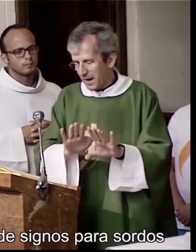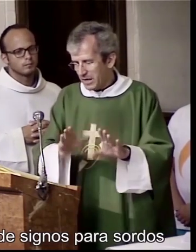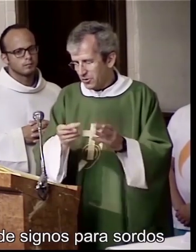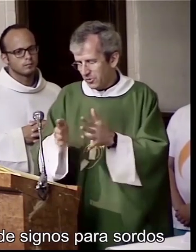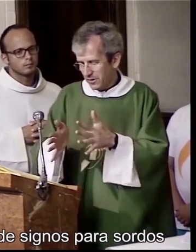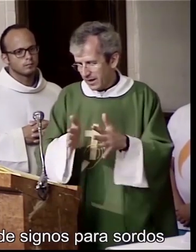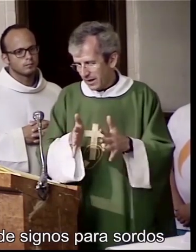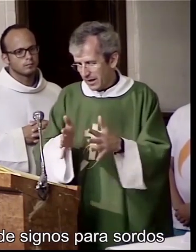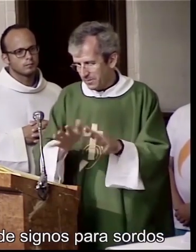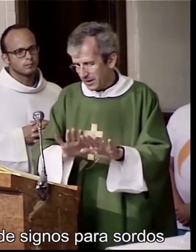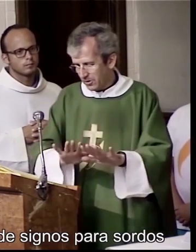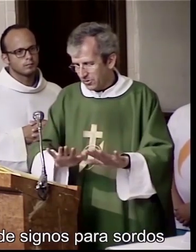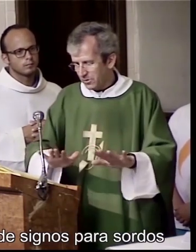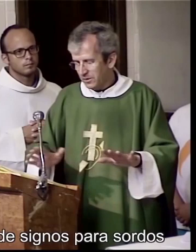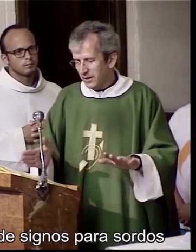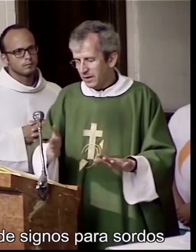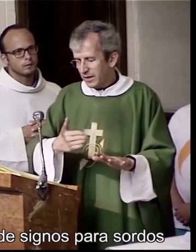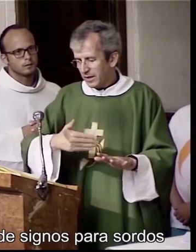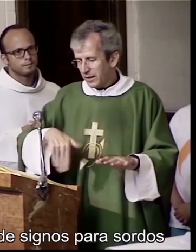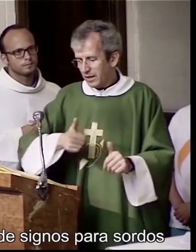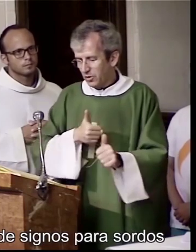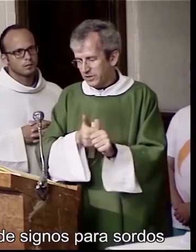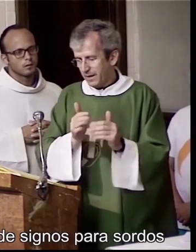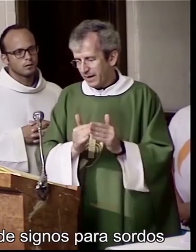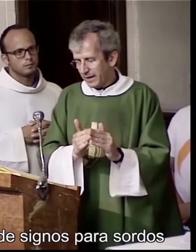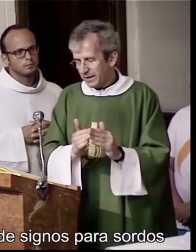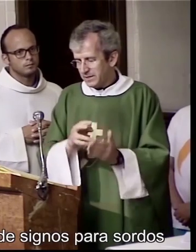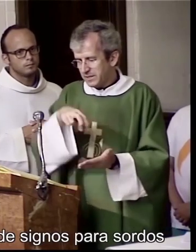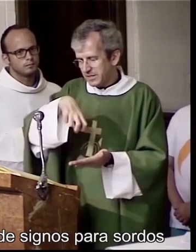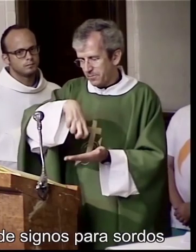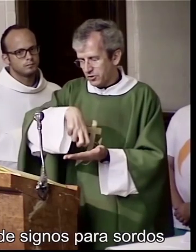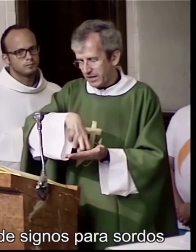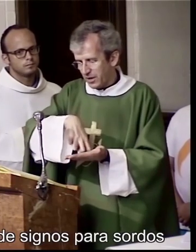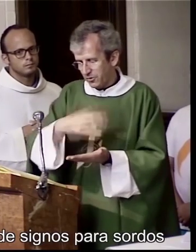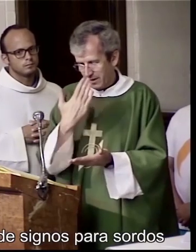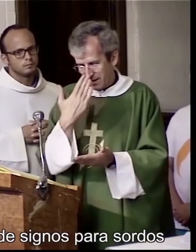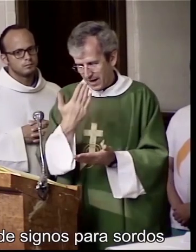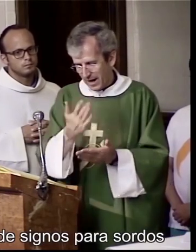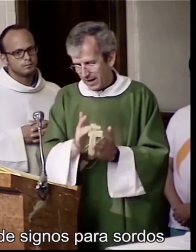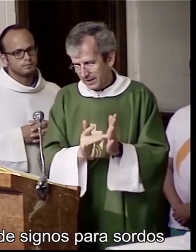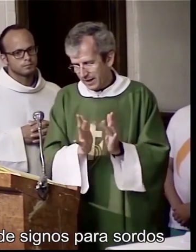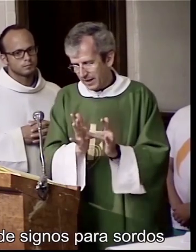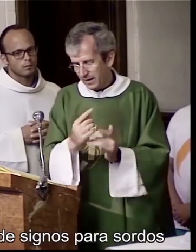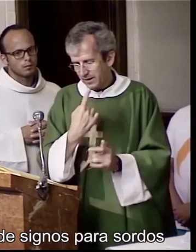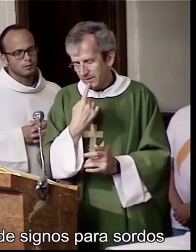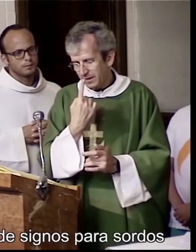amainó el viento y los de la barca se postraron ante él